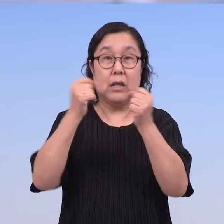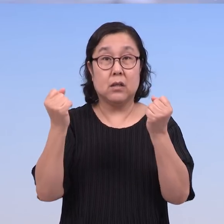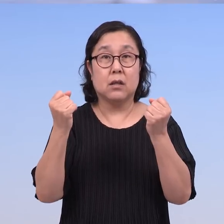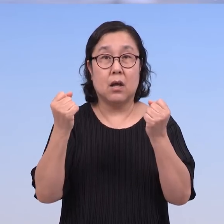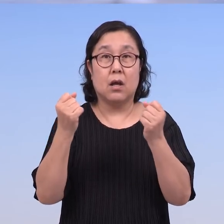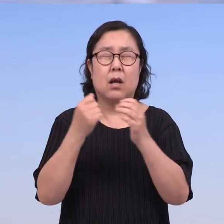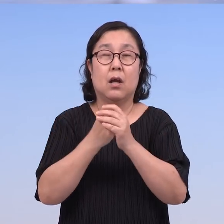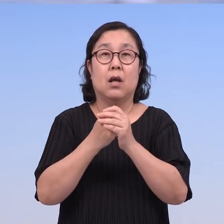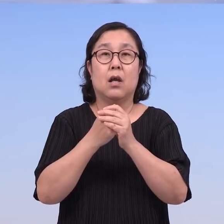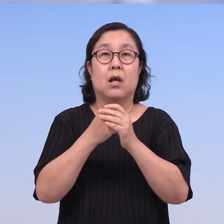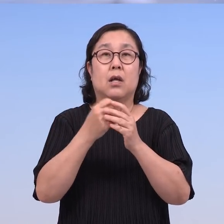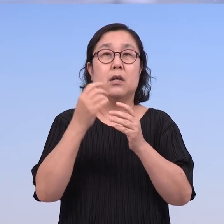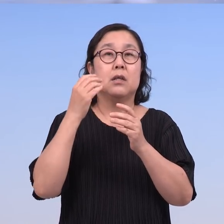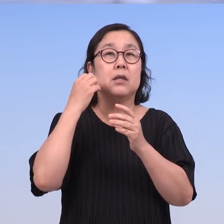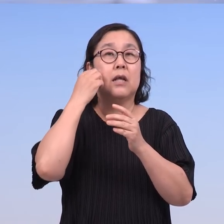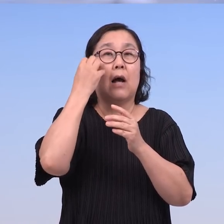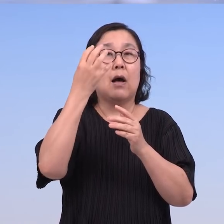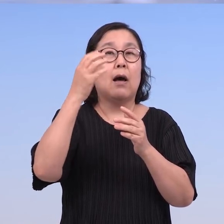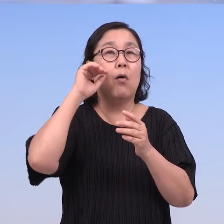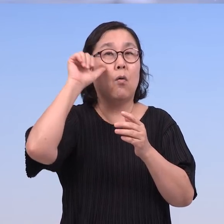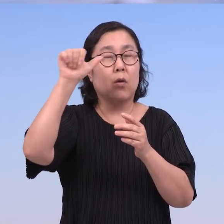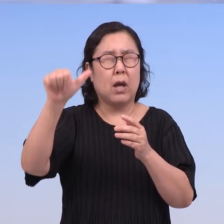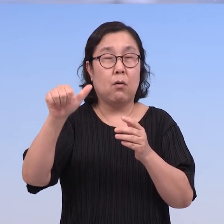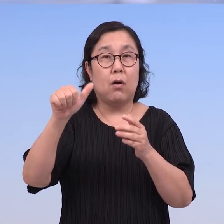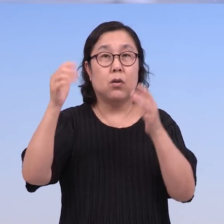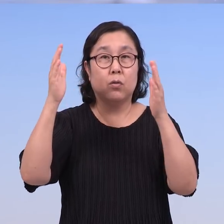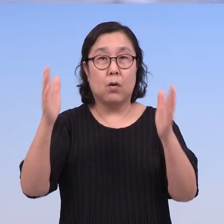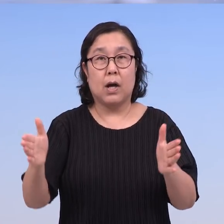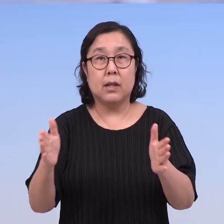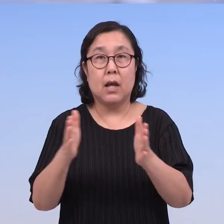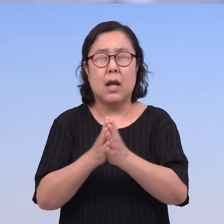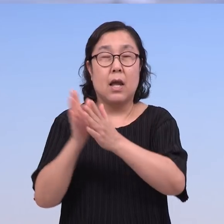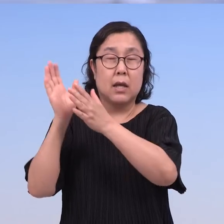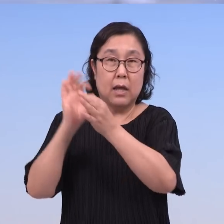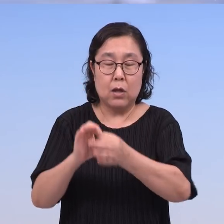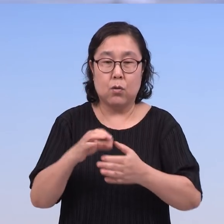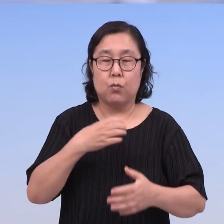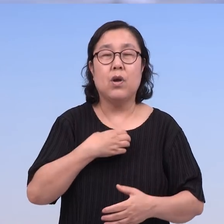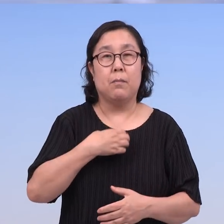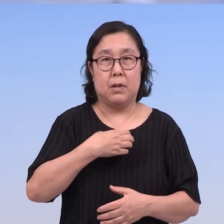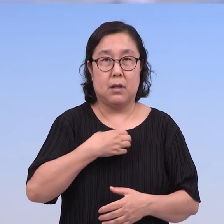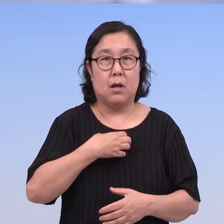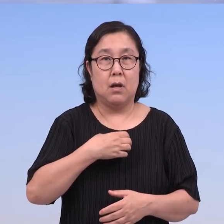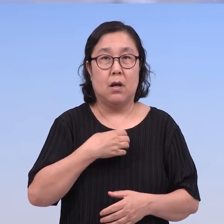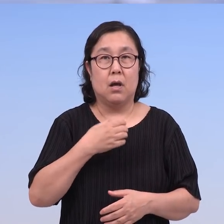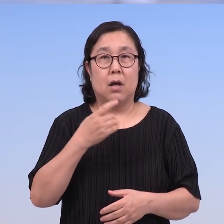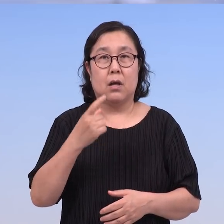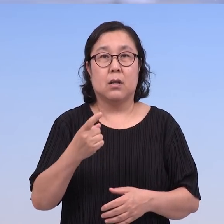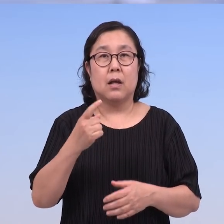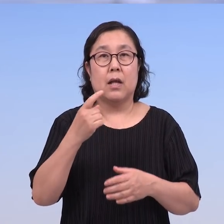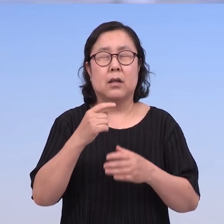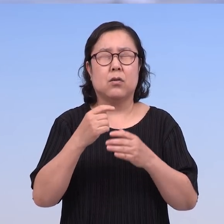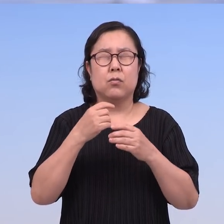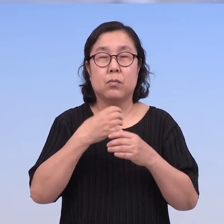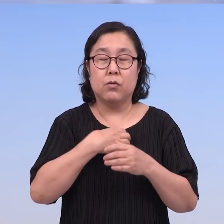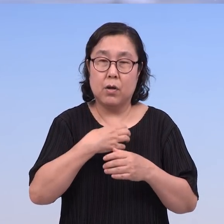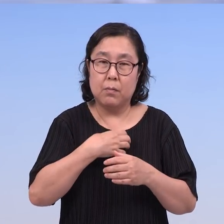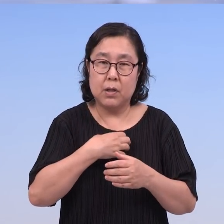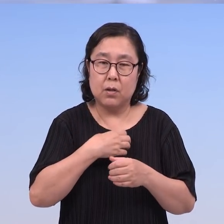버렸잖아요. 사실은 지난 한 4, 5개월 동안에 계속 위험한 상태였습니다. 그래서